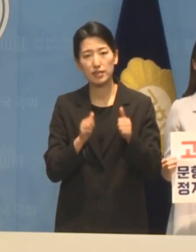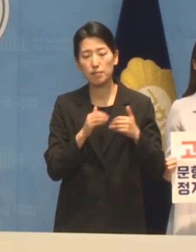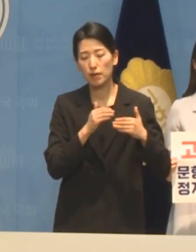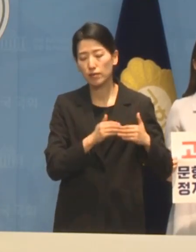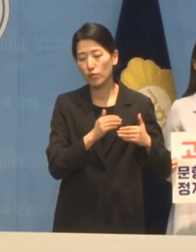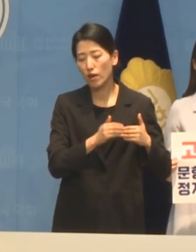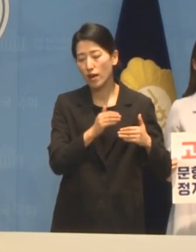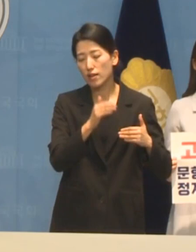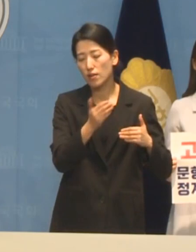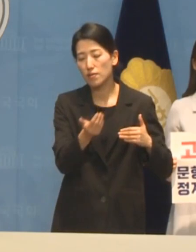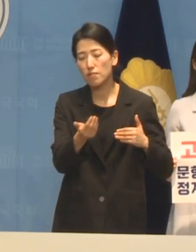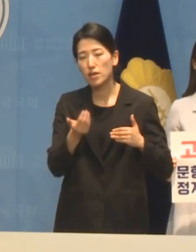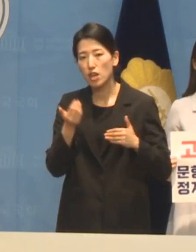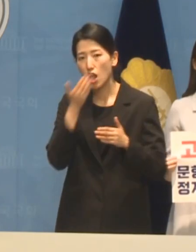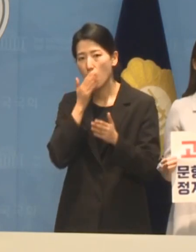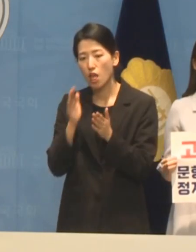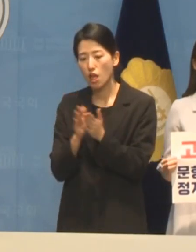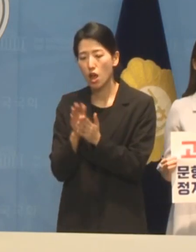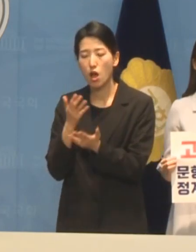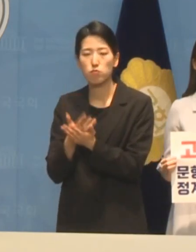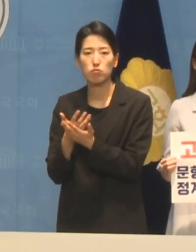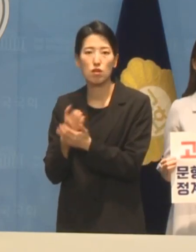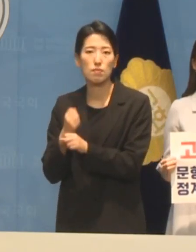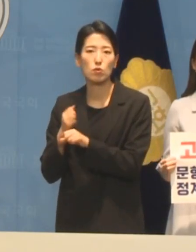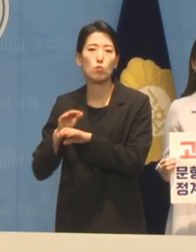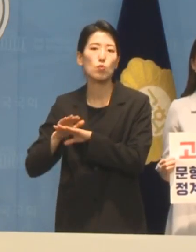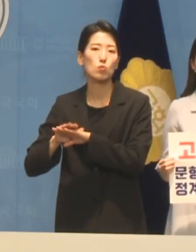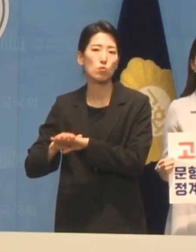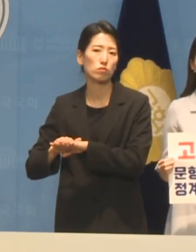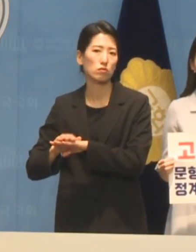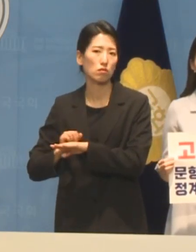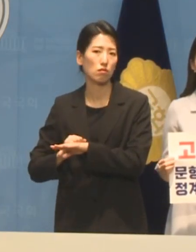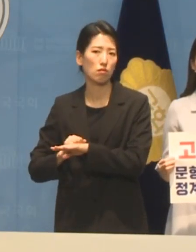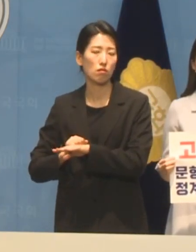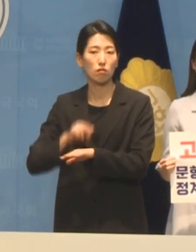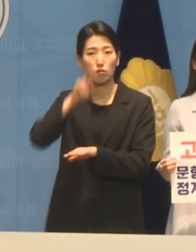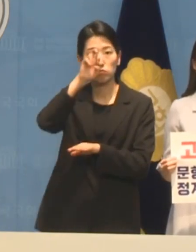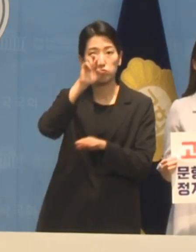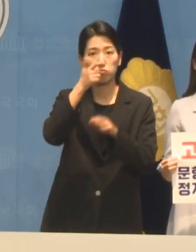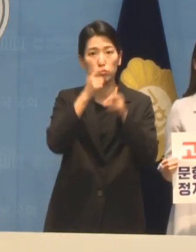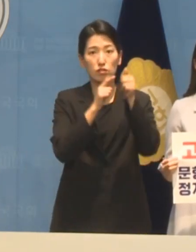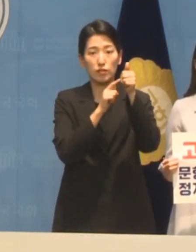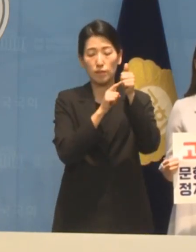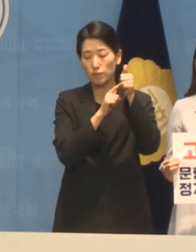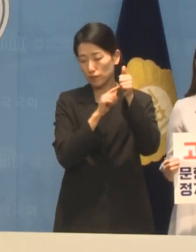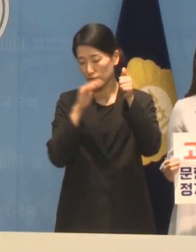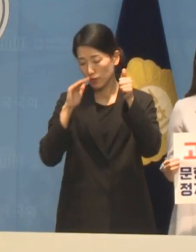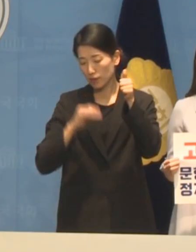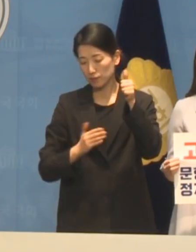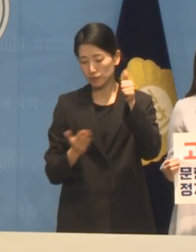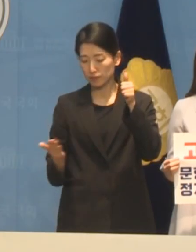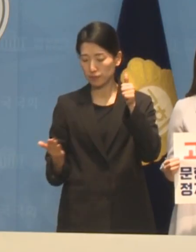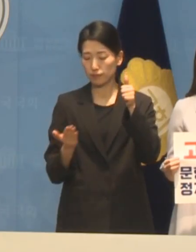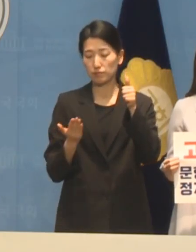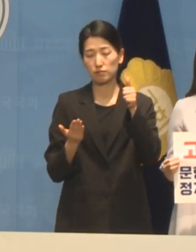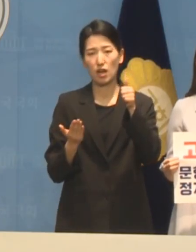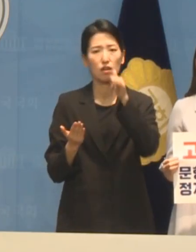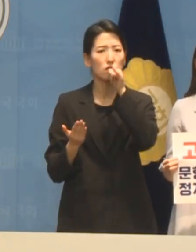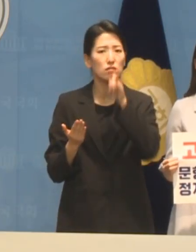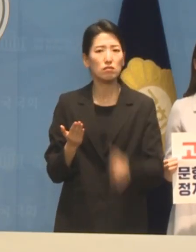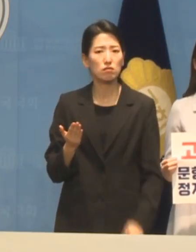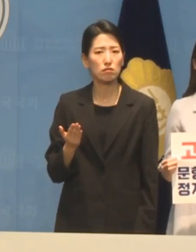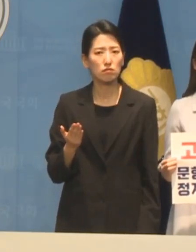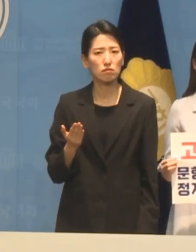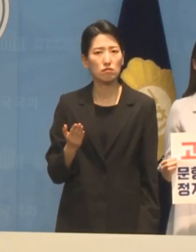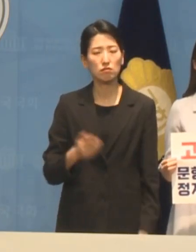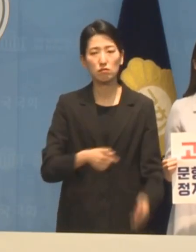관한 문서를 통하여 피고발인 문형배가 심판 지휘를 할 때 피소추인